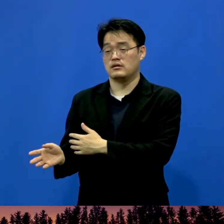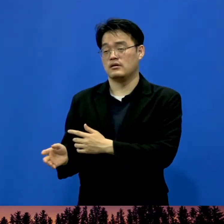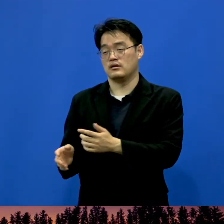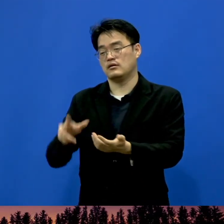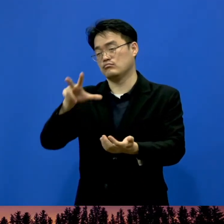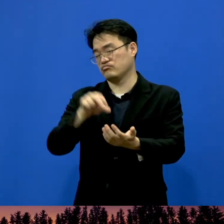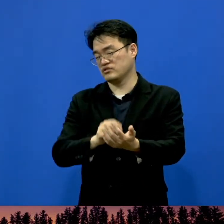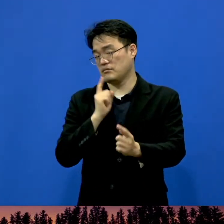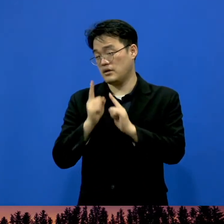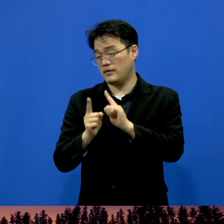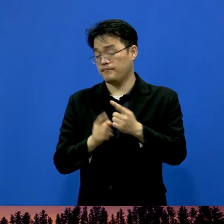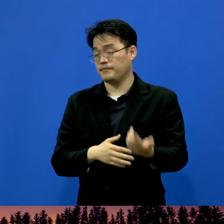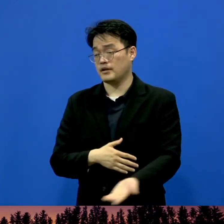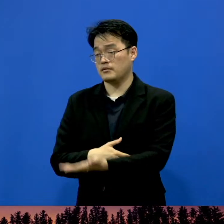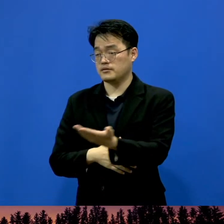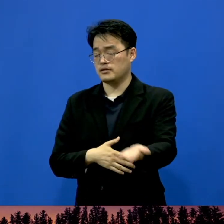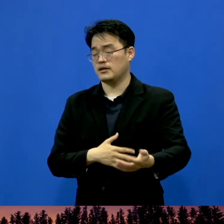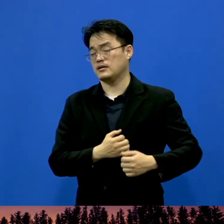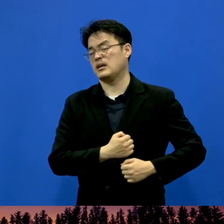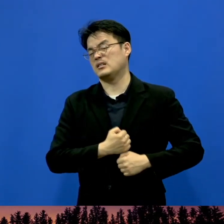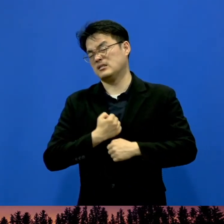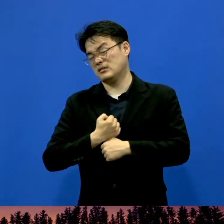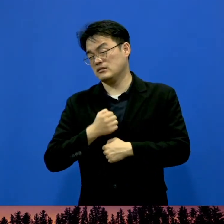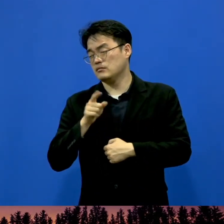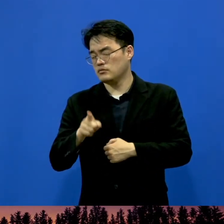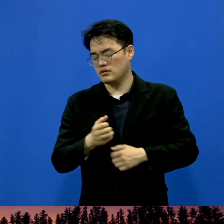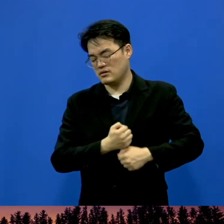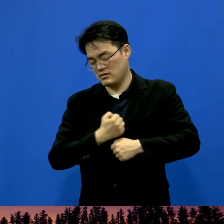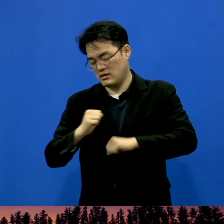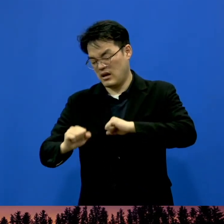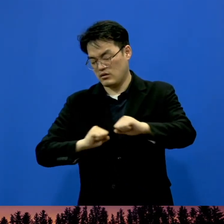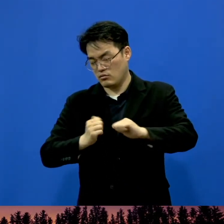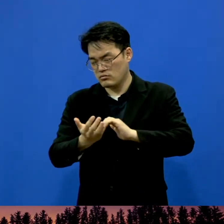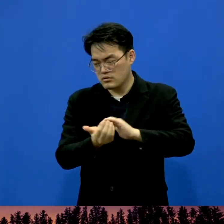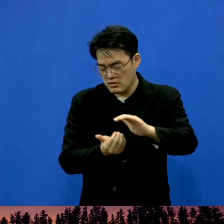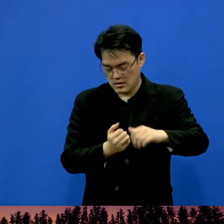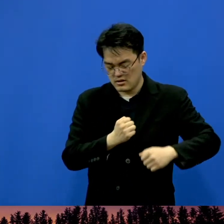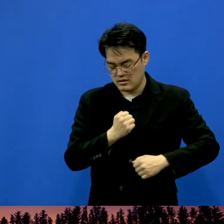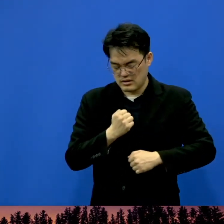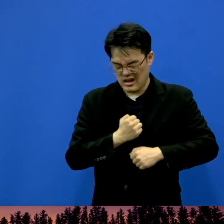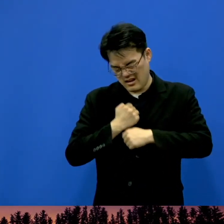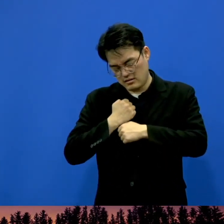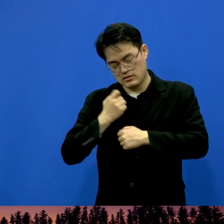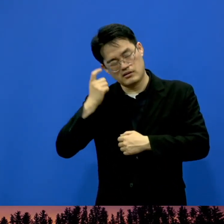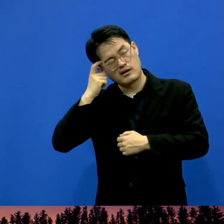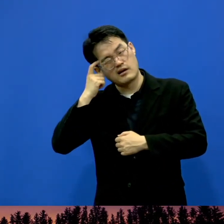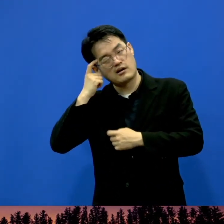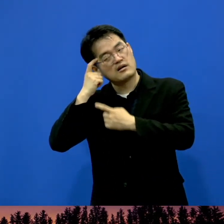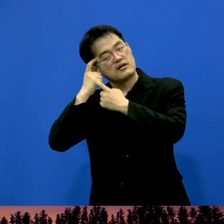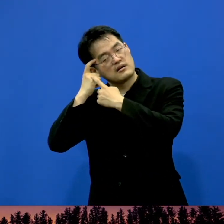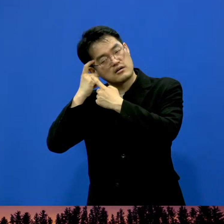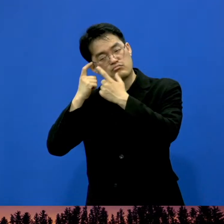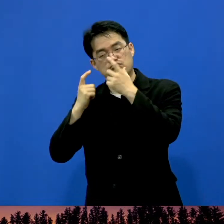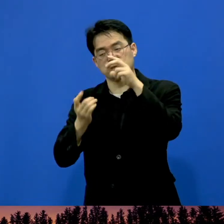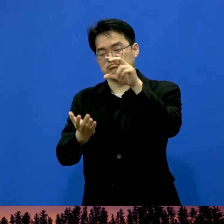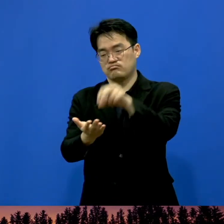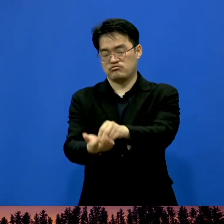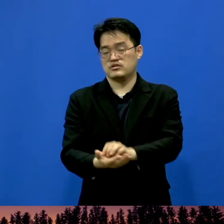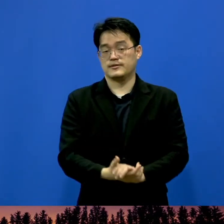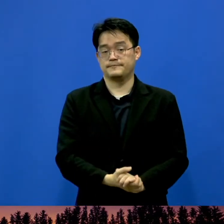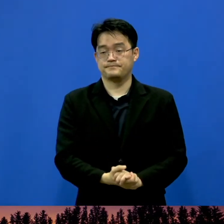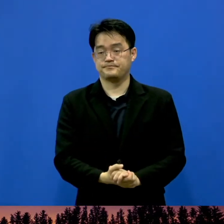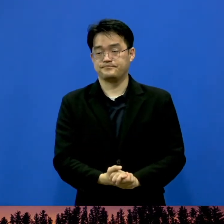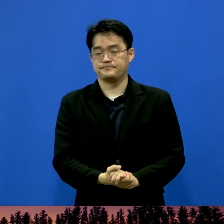여러분 게으르다는 걸 간단히 얘기하면 압니다. 게으른 행동 이전에 게으른 생각이 문제예요. 게으른 생각.